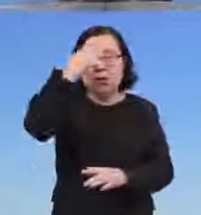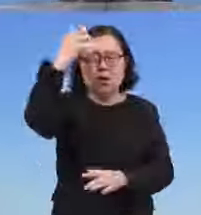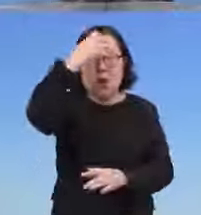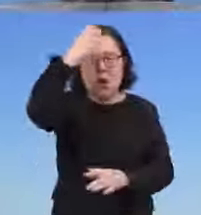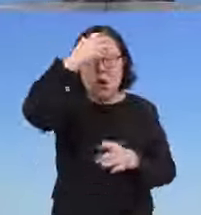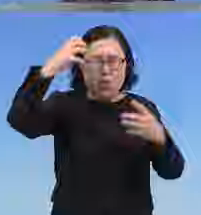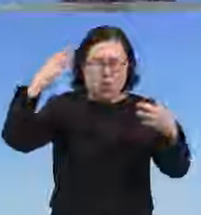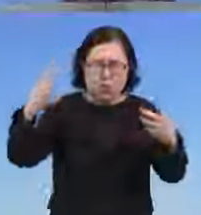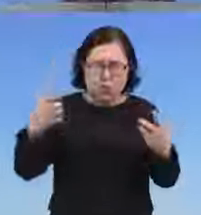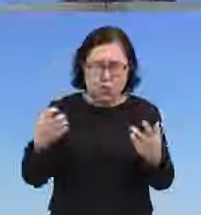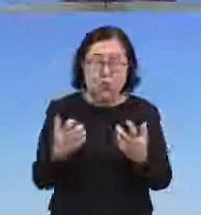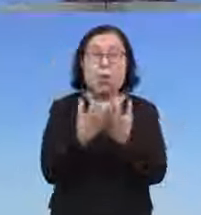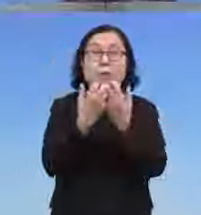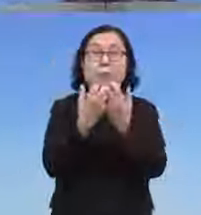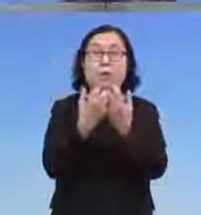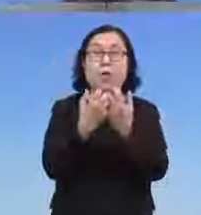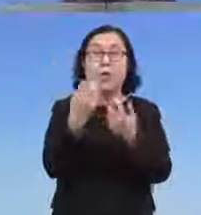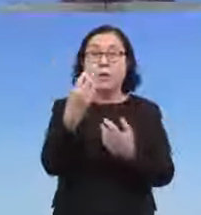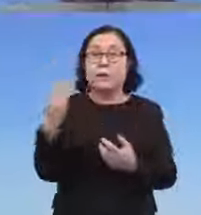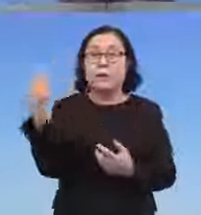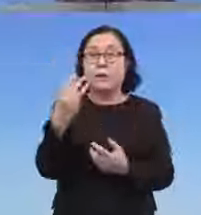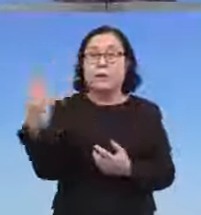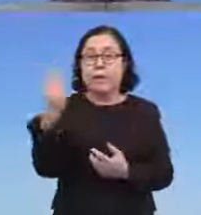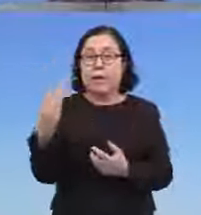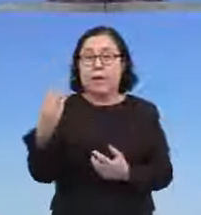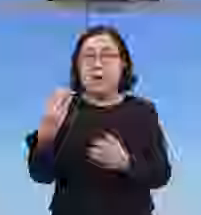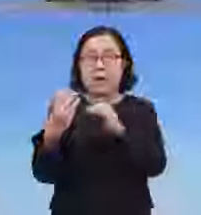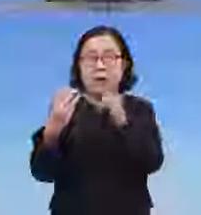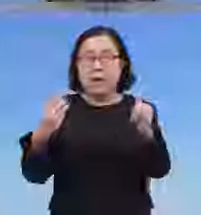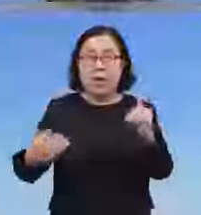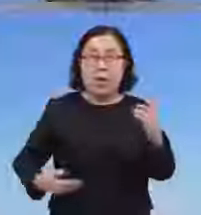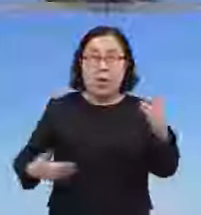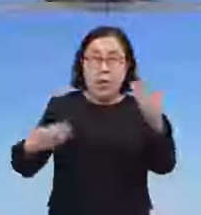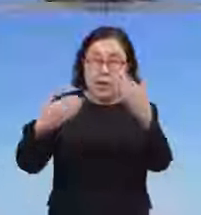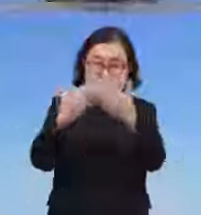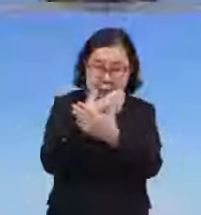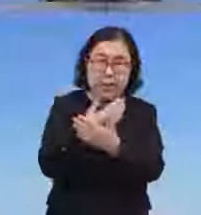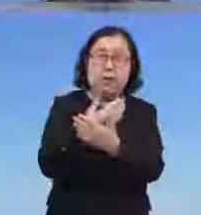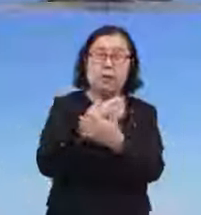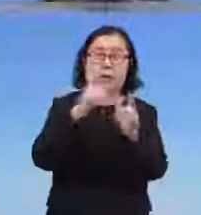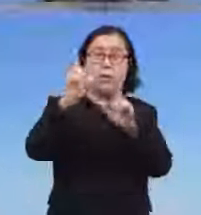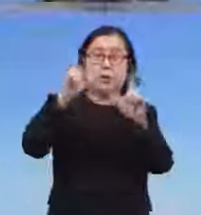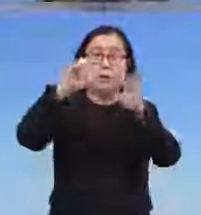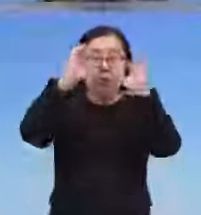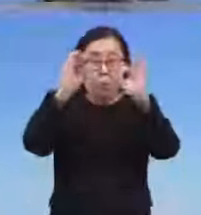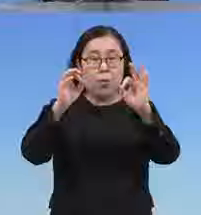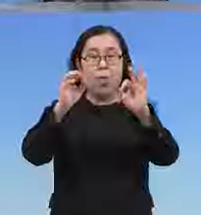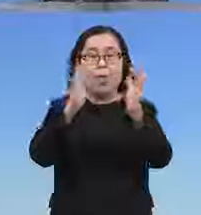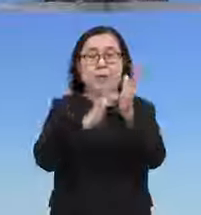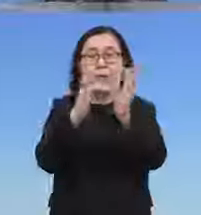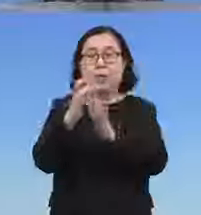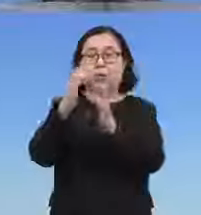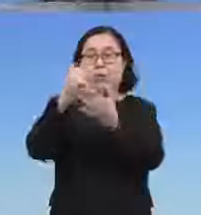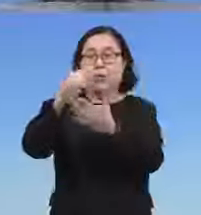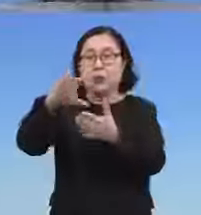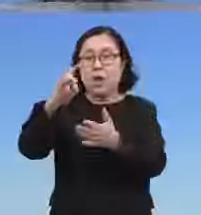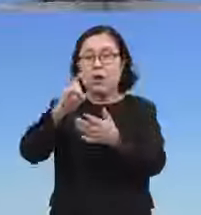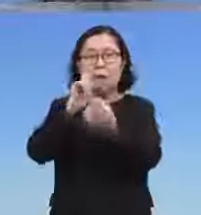나타나 성령 충만함으로 3,000명이 회개하는 그 현장을 보면서 주님과의 첫 만남을 생각했을